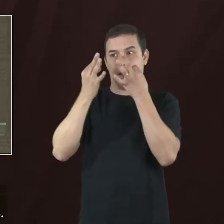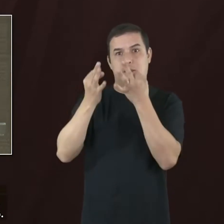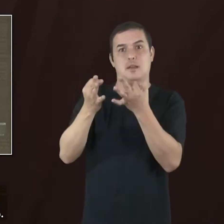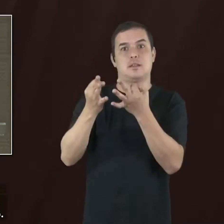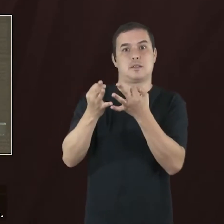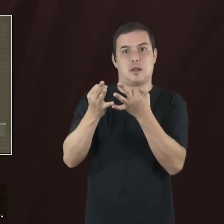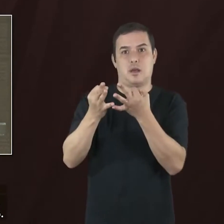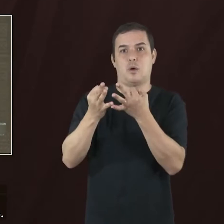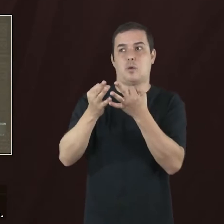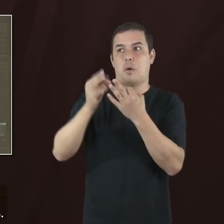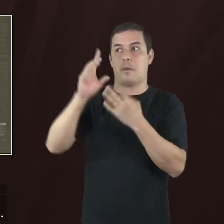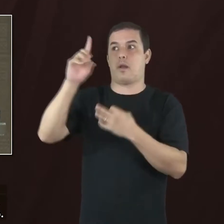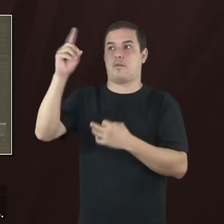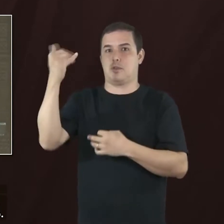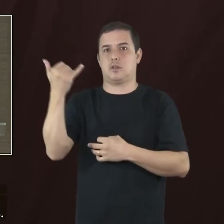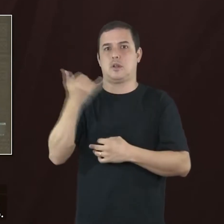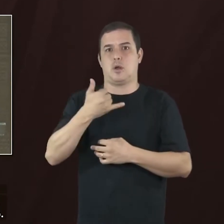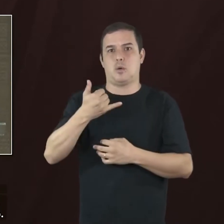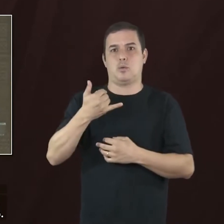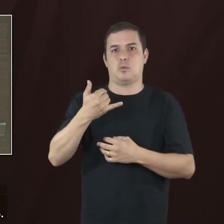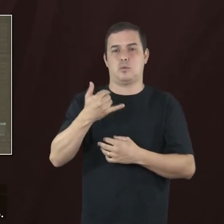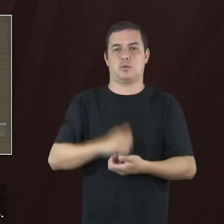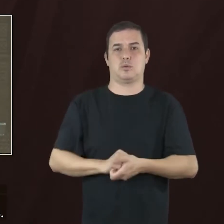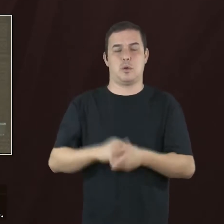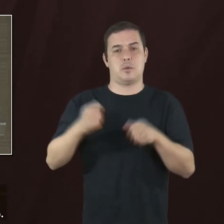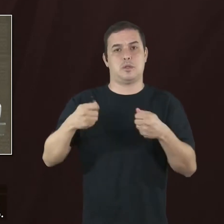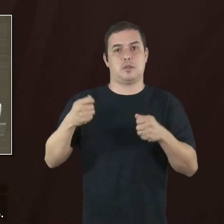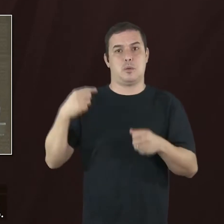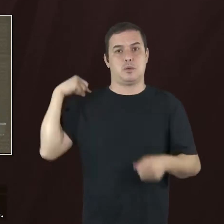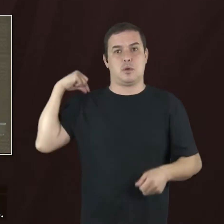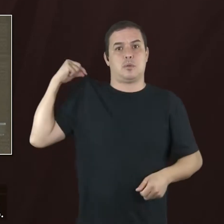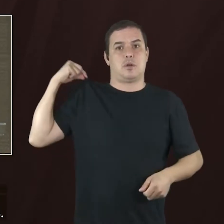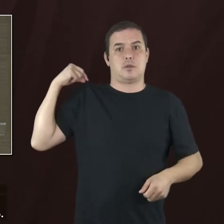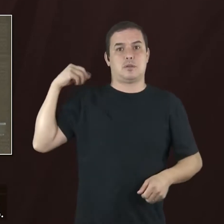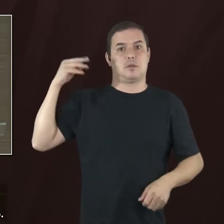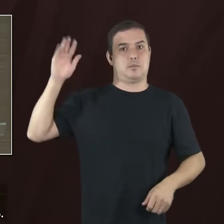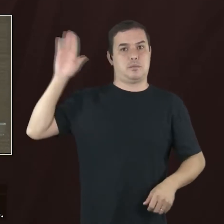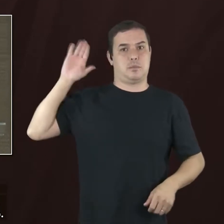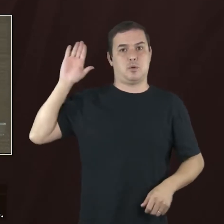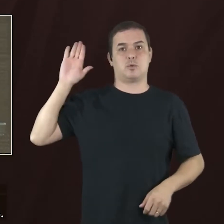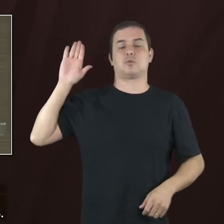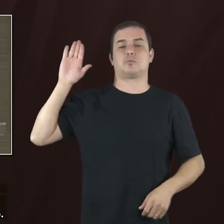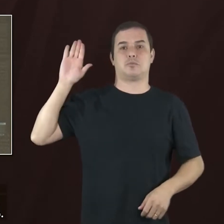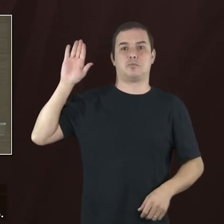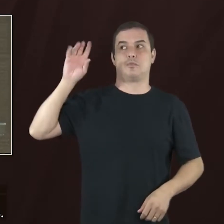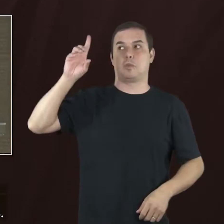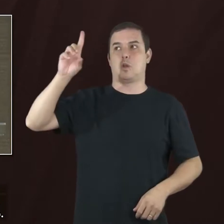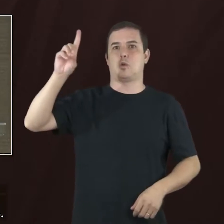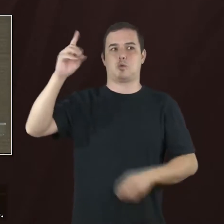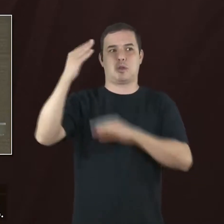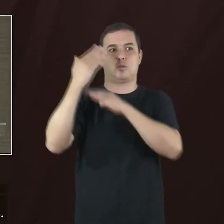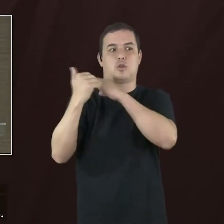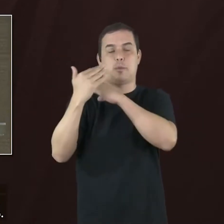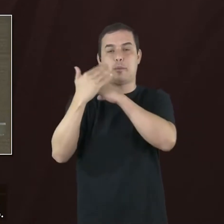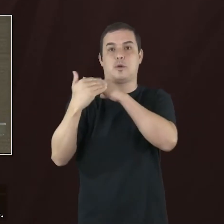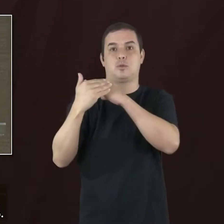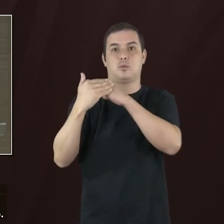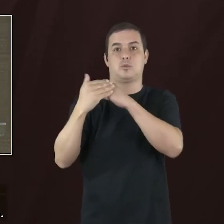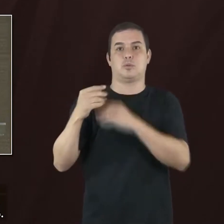advertência. Vamos nos alistar, vamos atender a convocação de Deus para nos